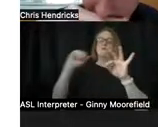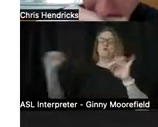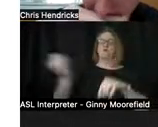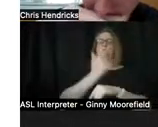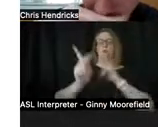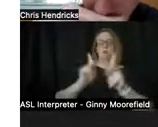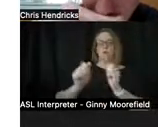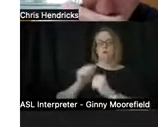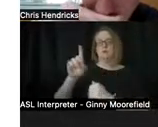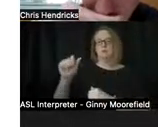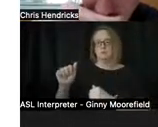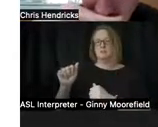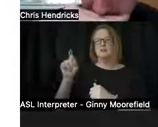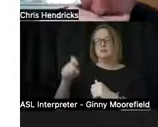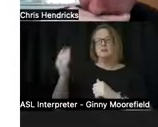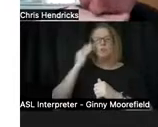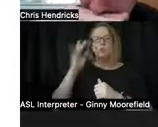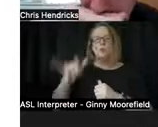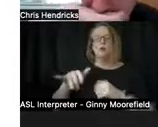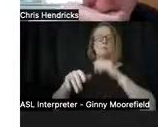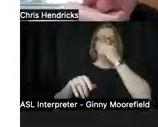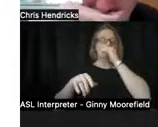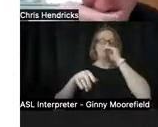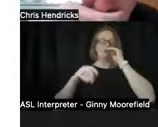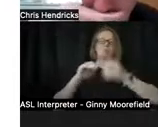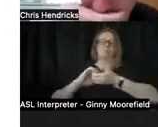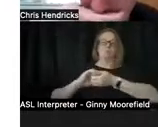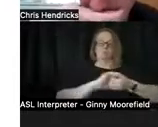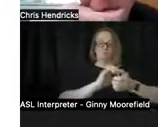tienen Y eso es muy importante entonces nuestros amigos nuestros aliados